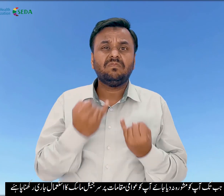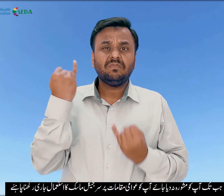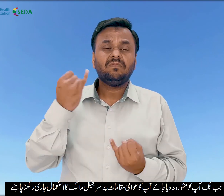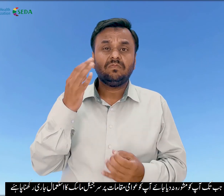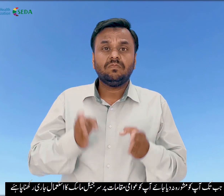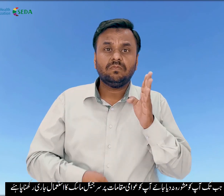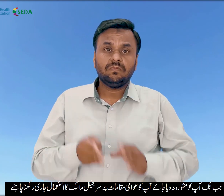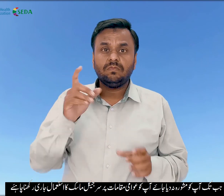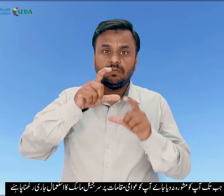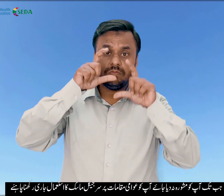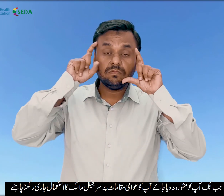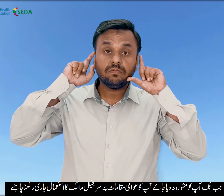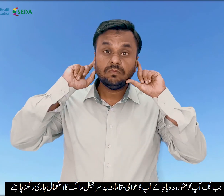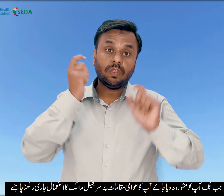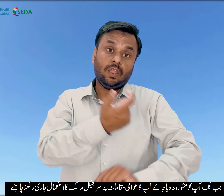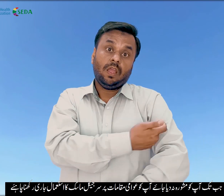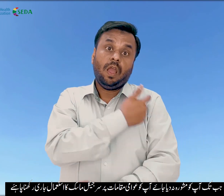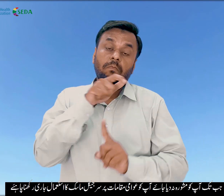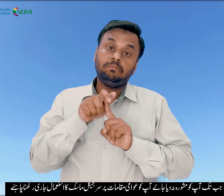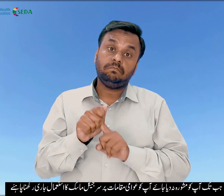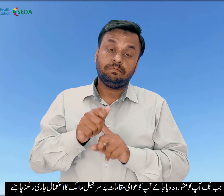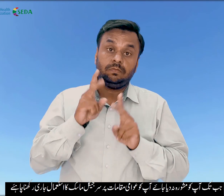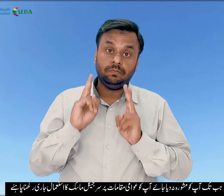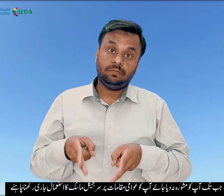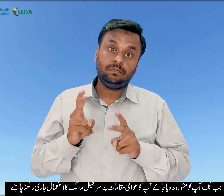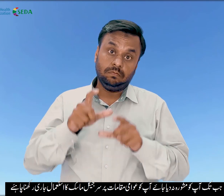پر سرجیکل ماسک کا استعمال جاری رکھنا چاہیے۔